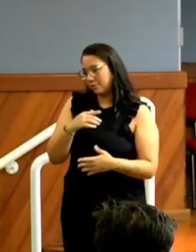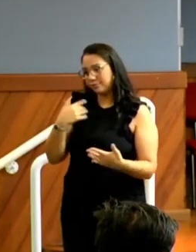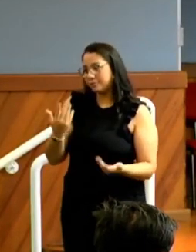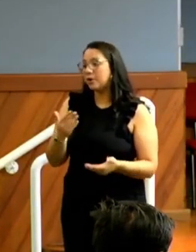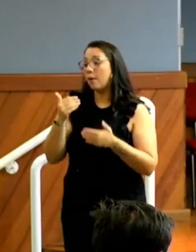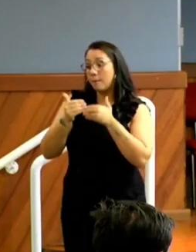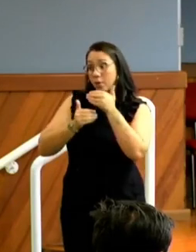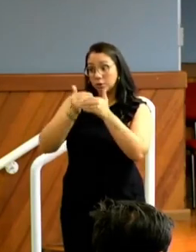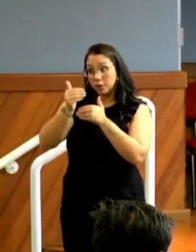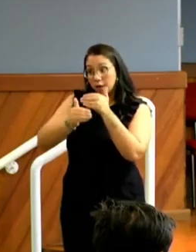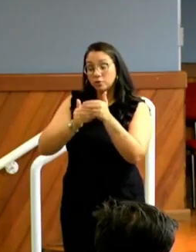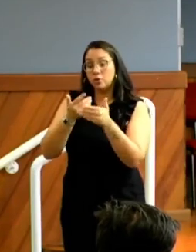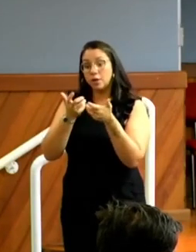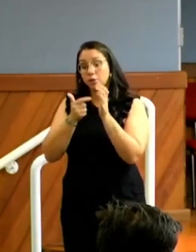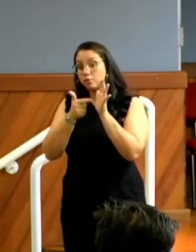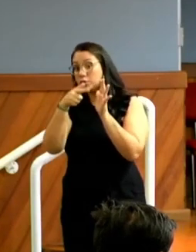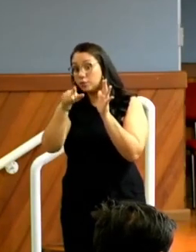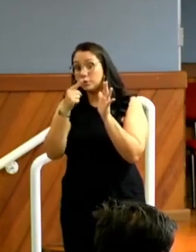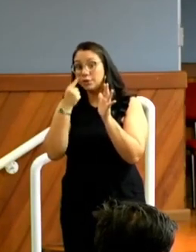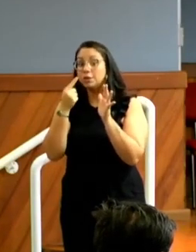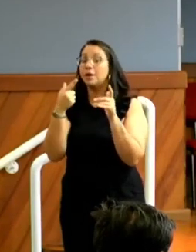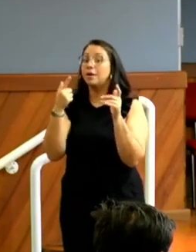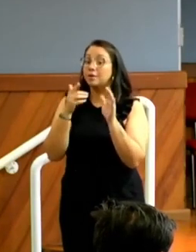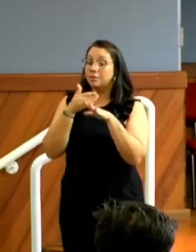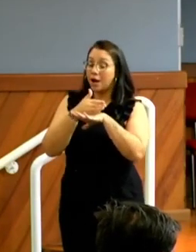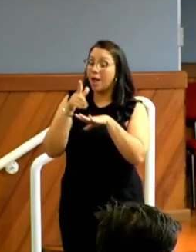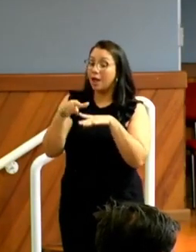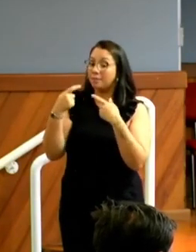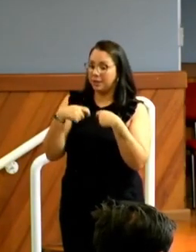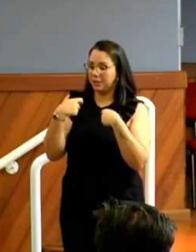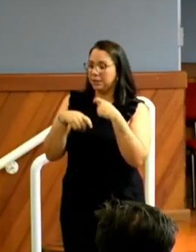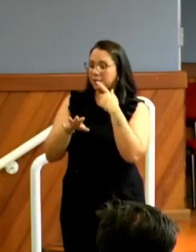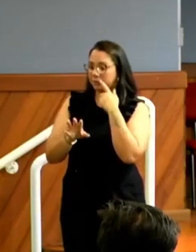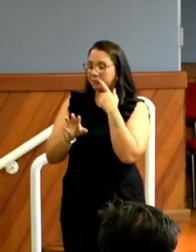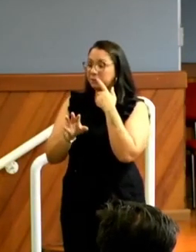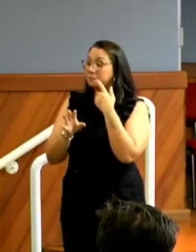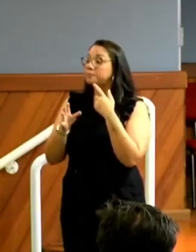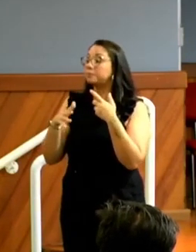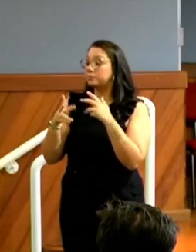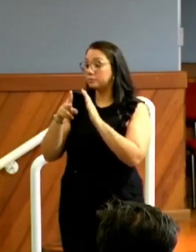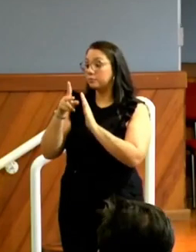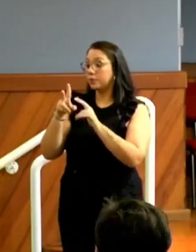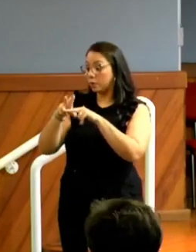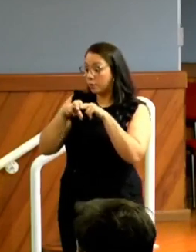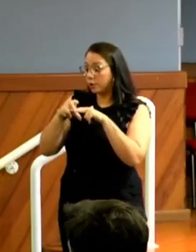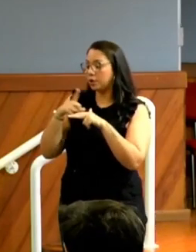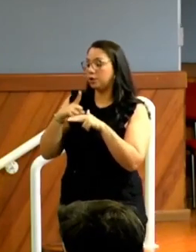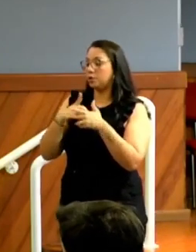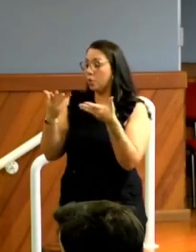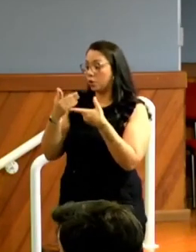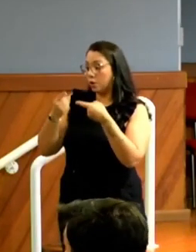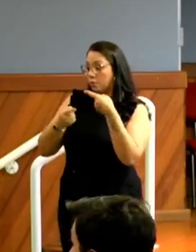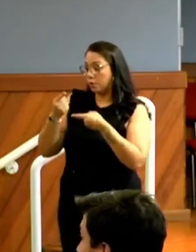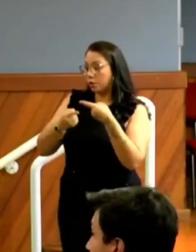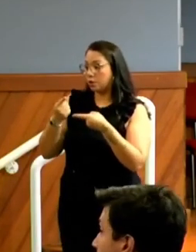o que eu quero mostrar é que entrar é necessário, né? Até porque hoje a nossa política de abertura e de,